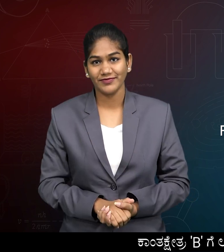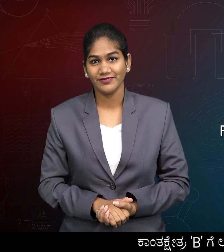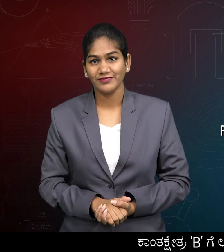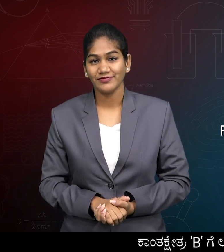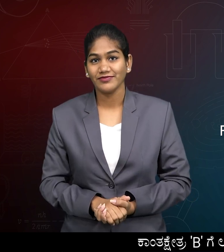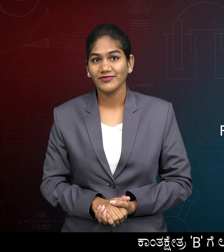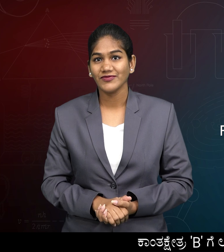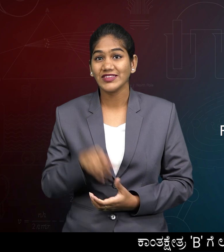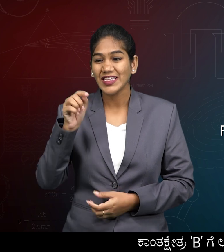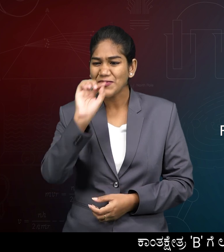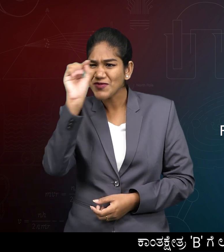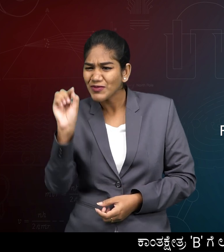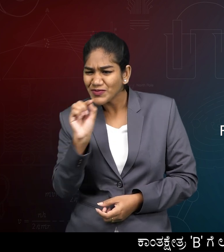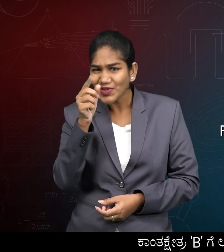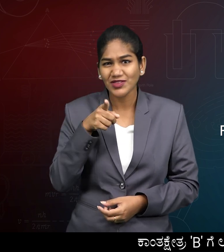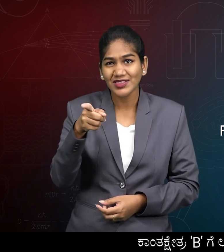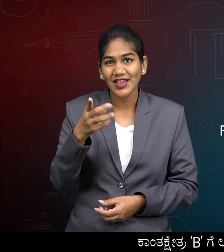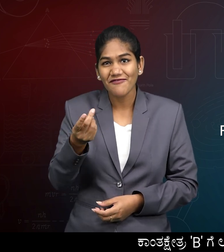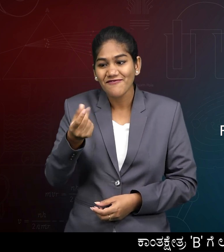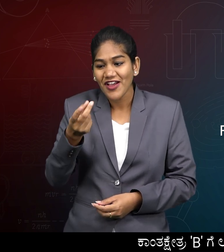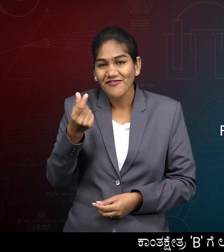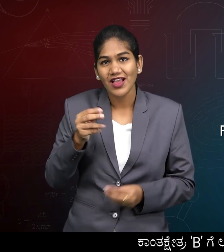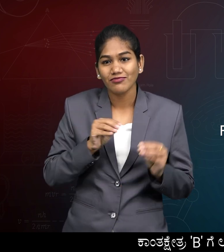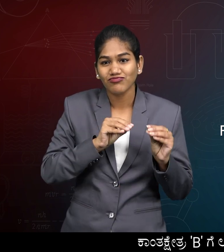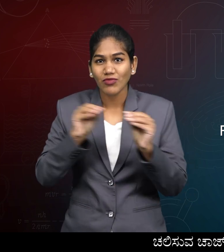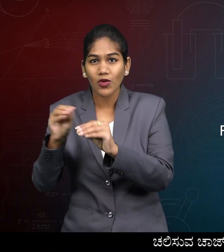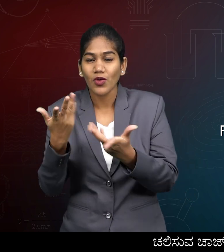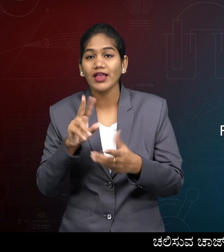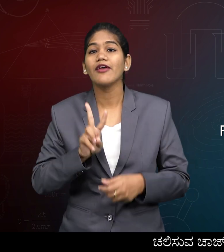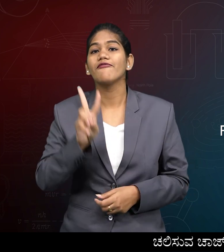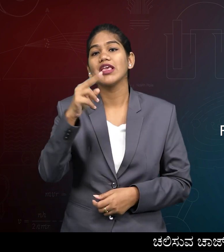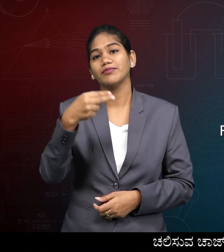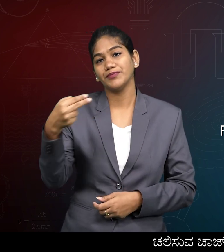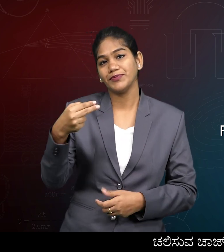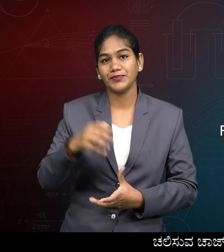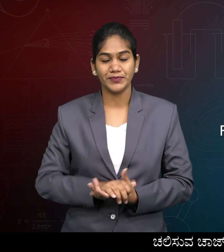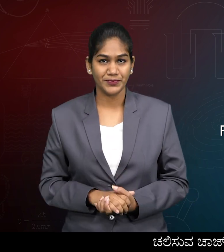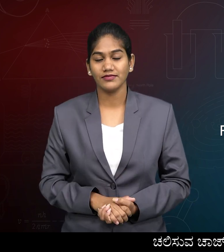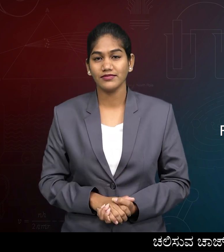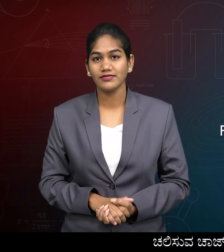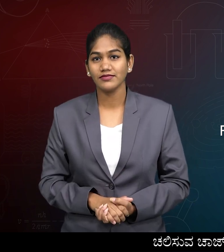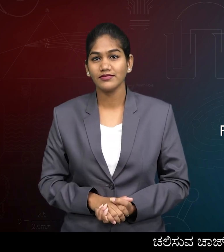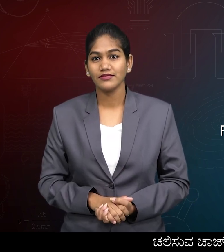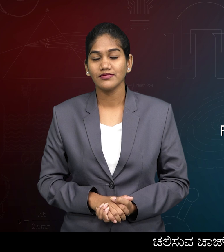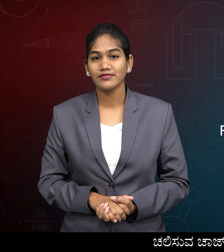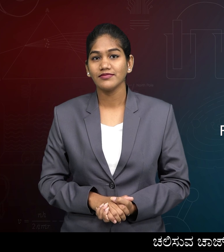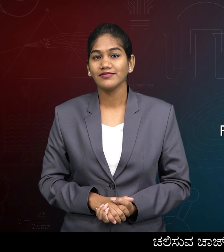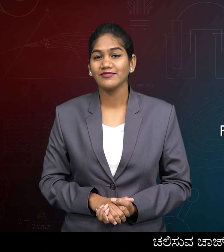ಕಾಂತಕ್ಷೇತ್ರ ಬಿಗೆ ಲಂಬವಾಗಿರುವ ವಿ ವೇಗದೊಂದಿಗೆ ಚಲಿಸುವ ಚಾರ್ಜ್ ಕ್ಯೂ ಅನ್ನು ಪರಿಗಣಿಸೋಣ.